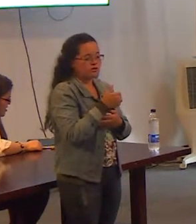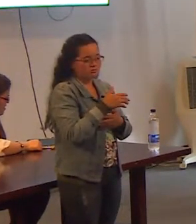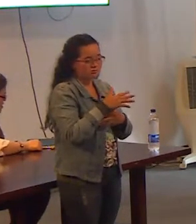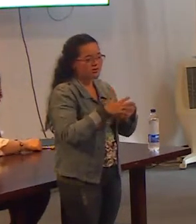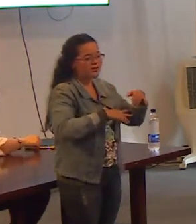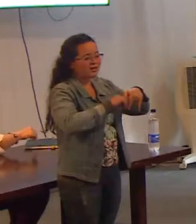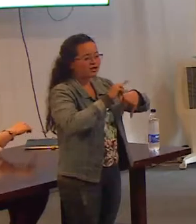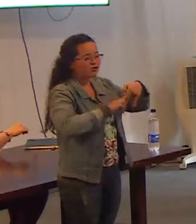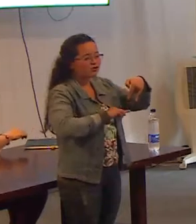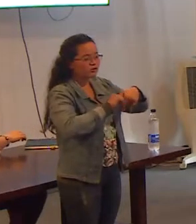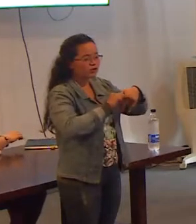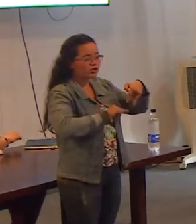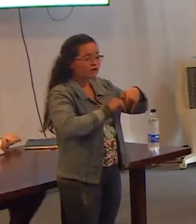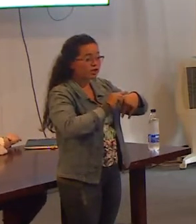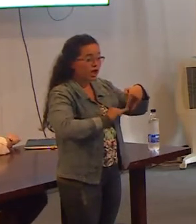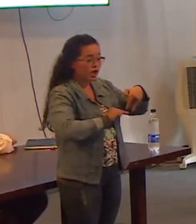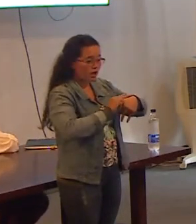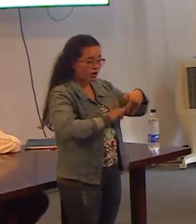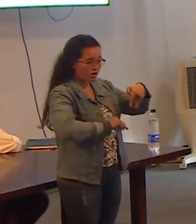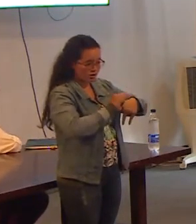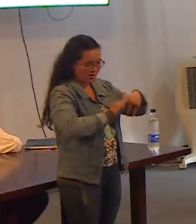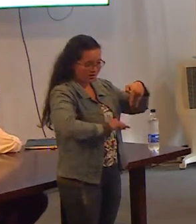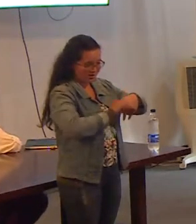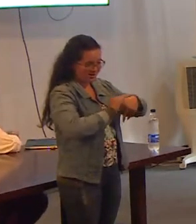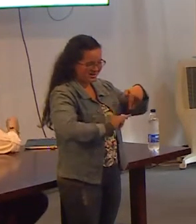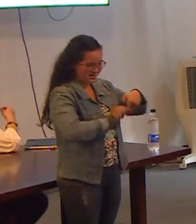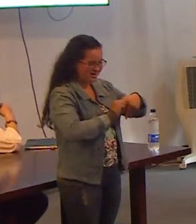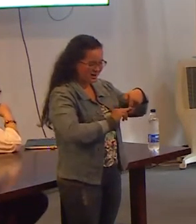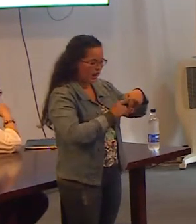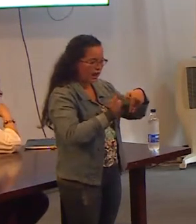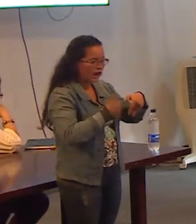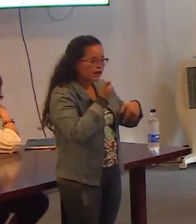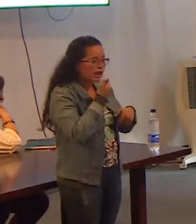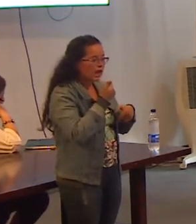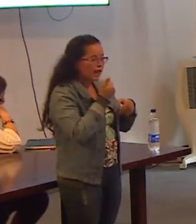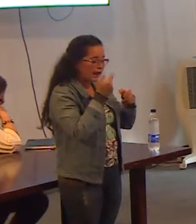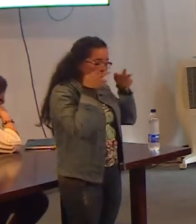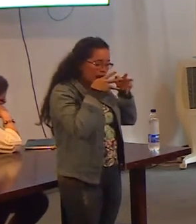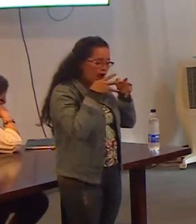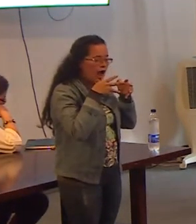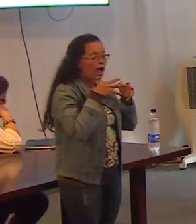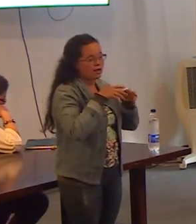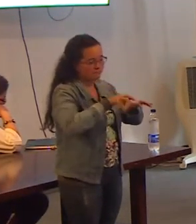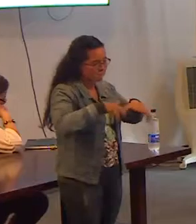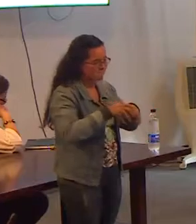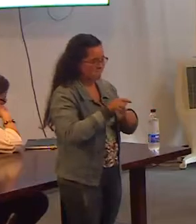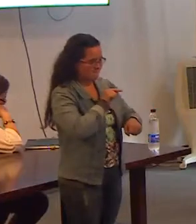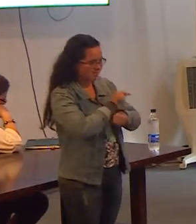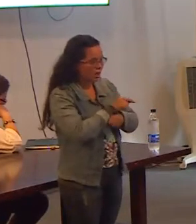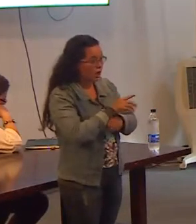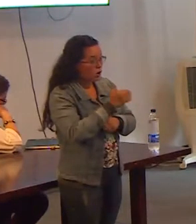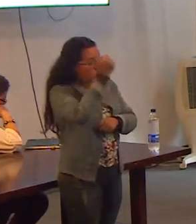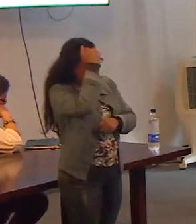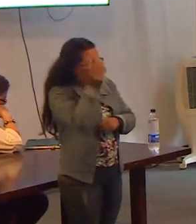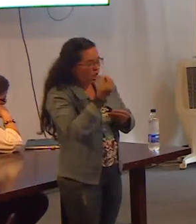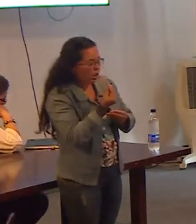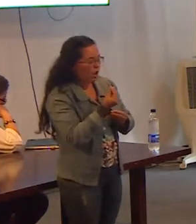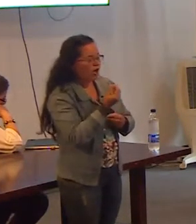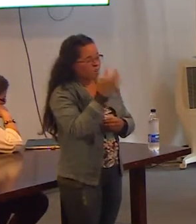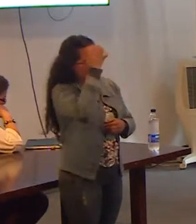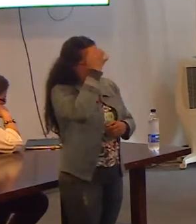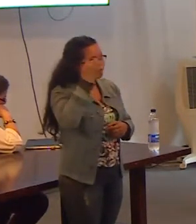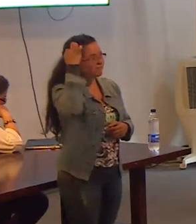constructivista, el cual concibe la enseñanza como una actividad crítica y al docente como un profesional autónomo